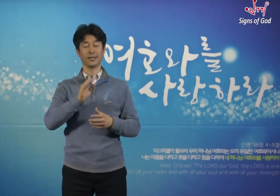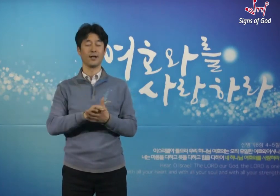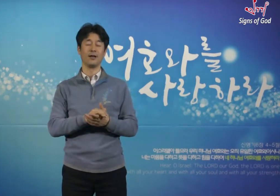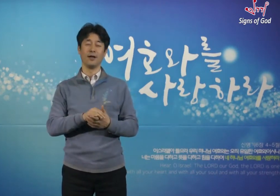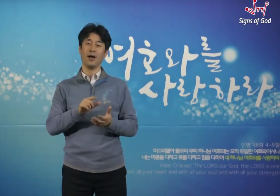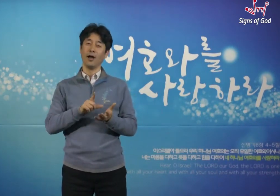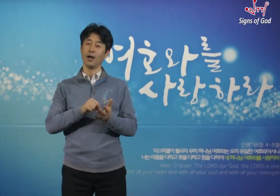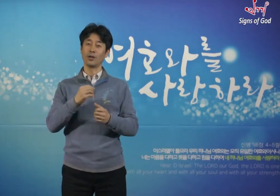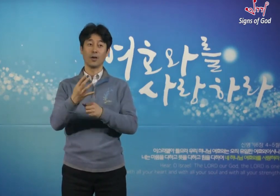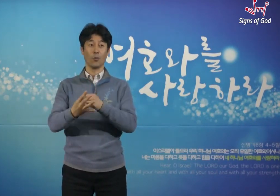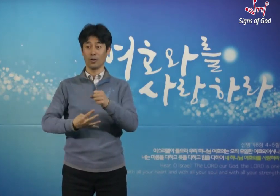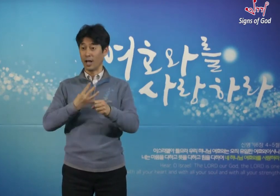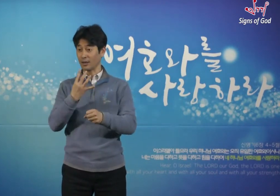사인 업무가 여기서 약